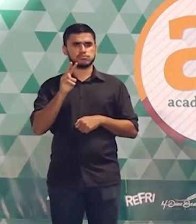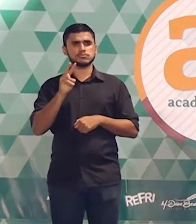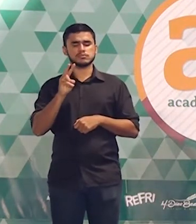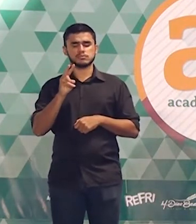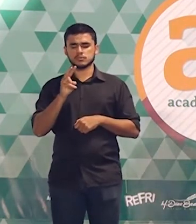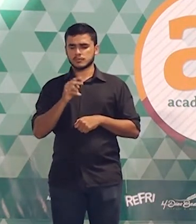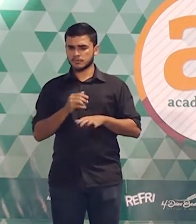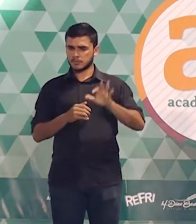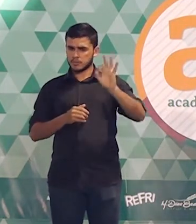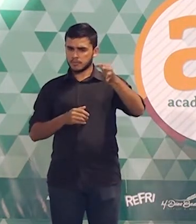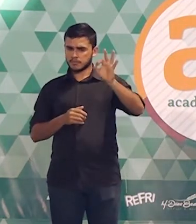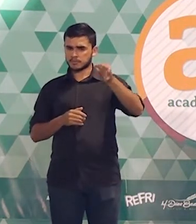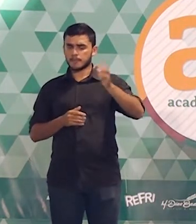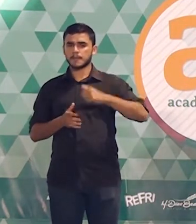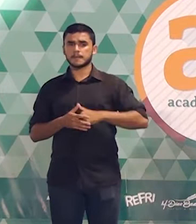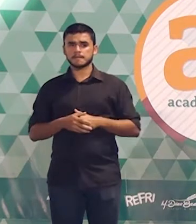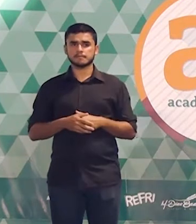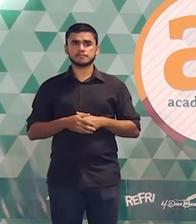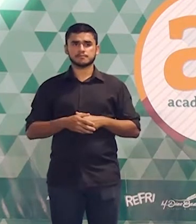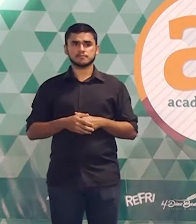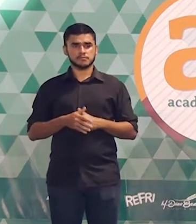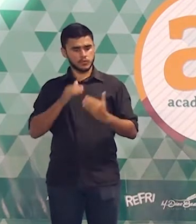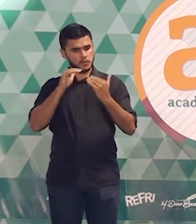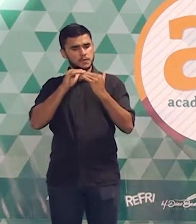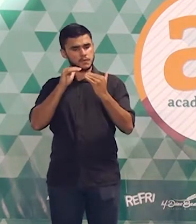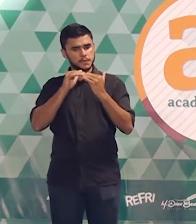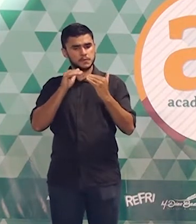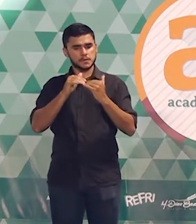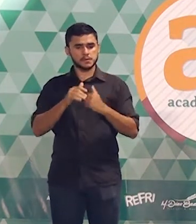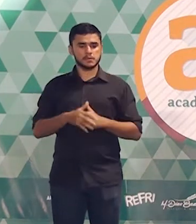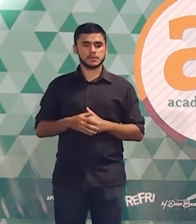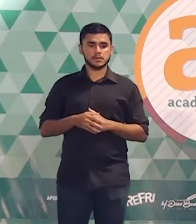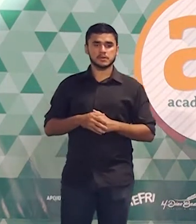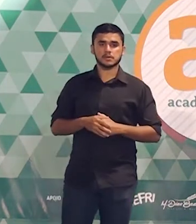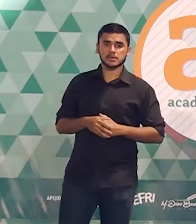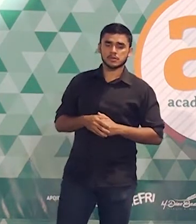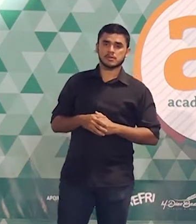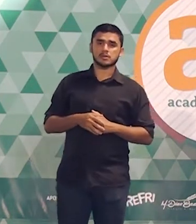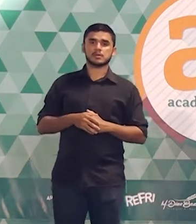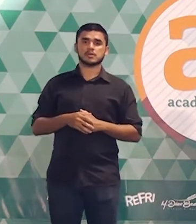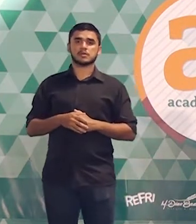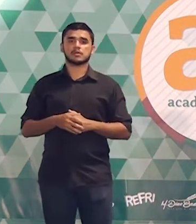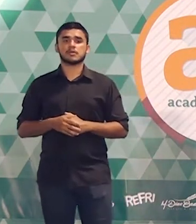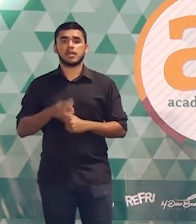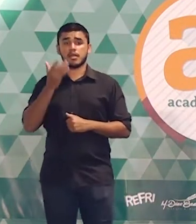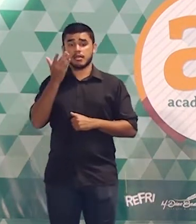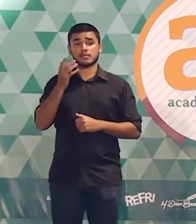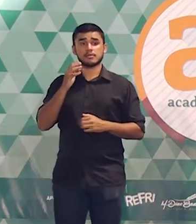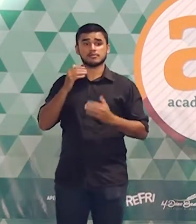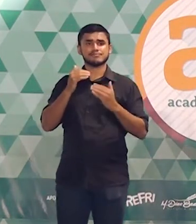Aí eu falei, não, você está certo. Está muito certo. Porque seria algo absolutamente fora da